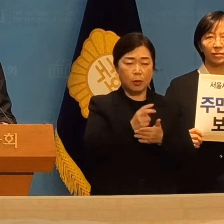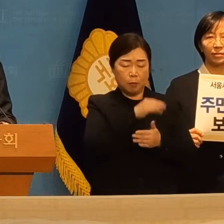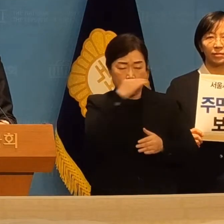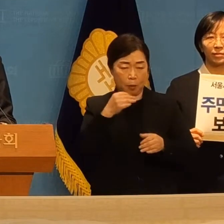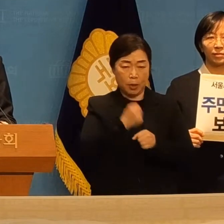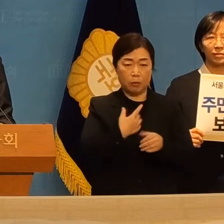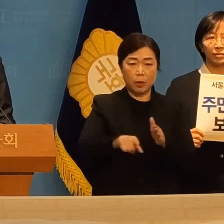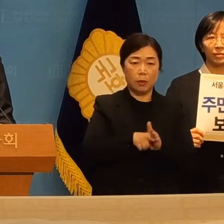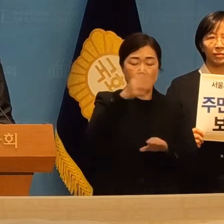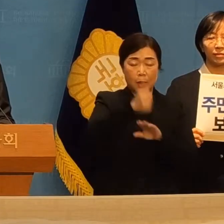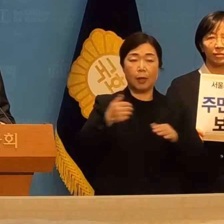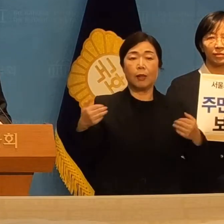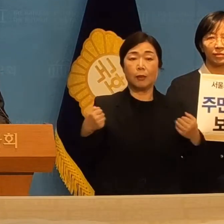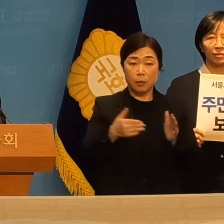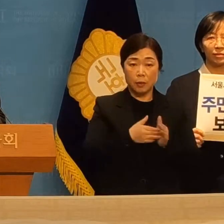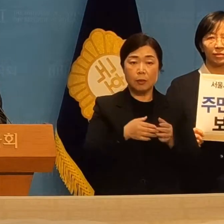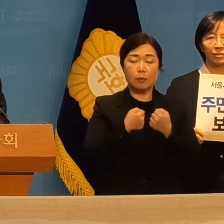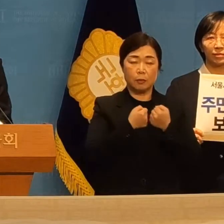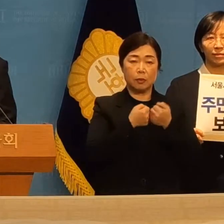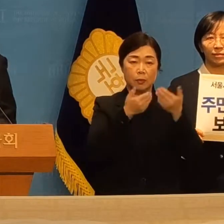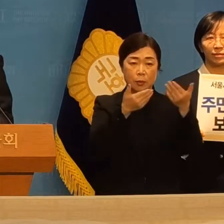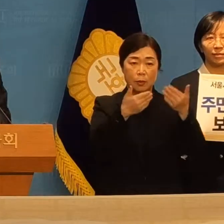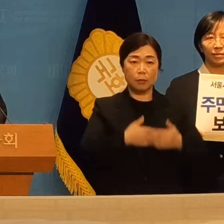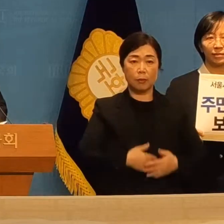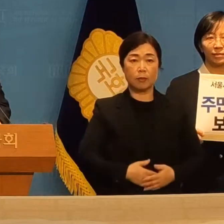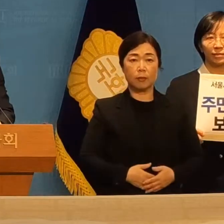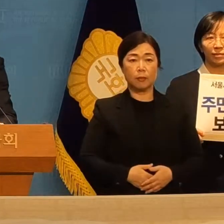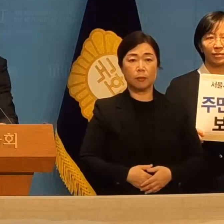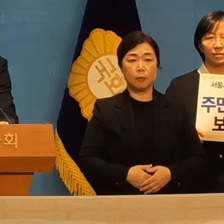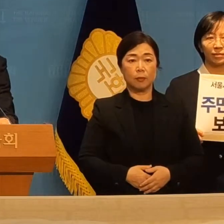싸울 것입니다. 감사합니다.